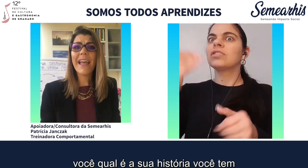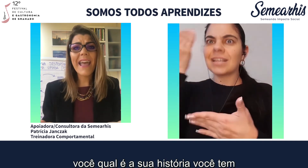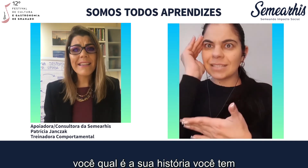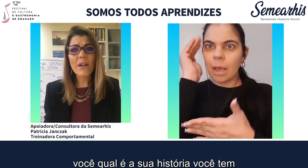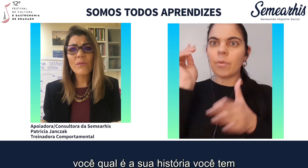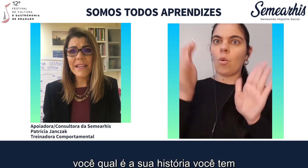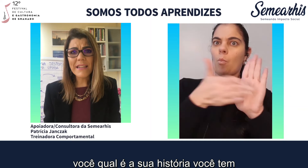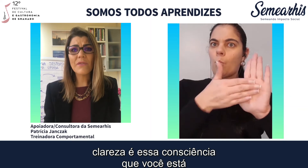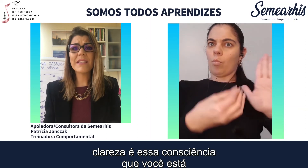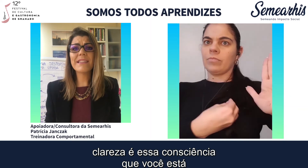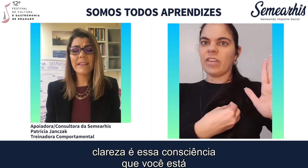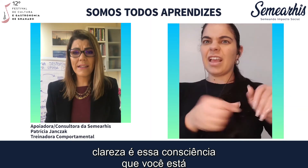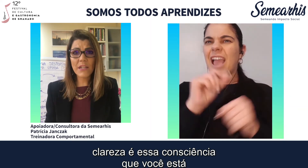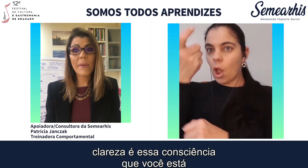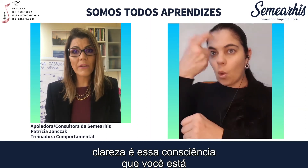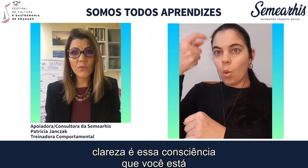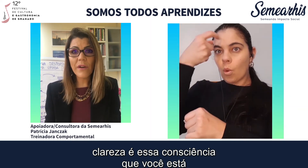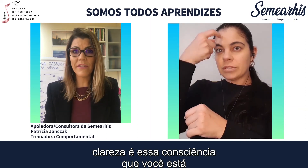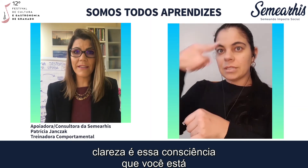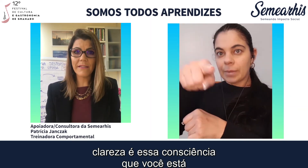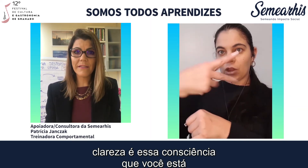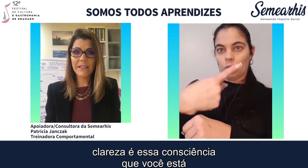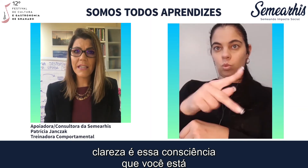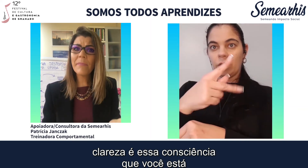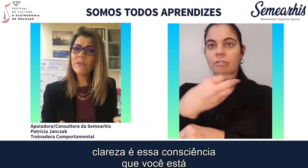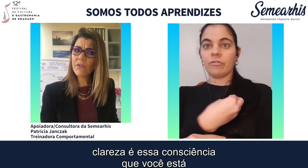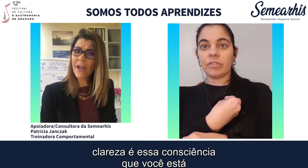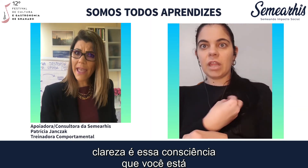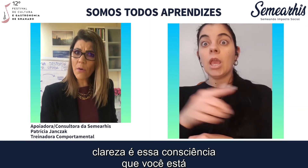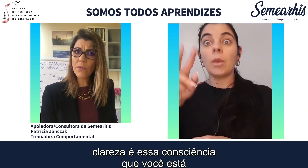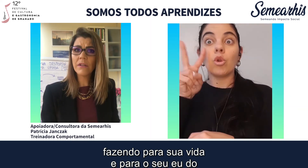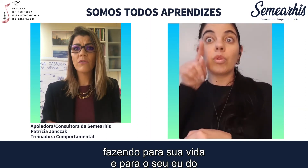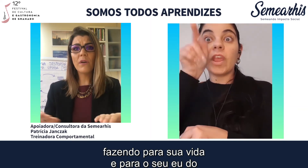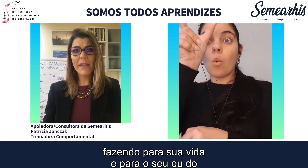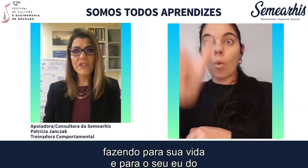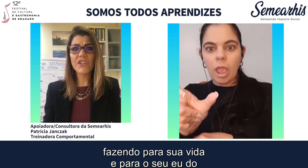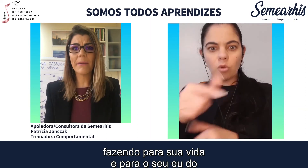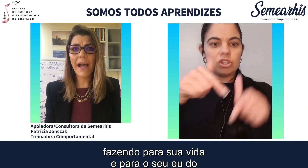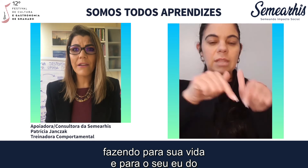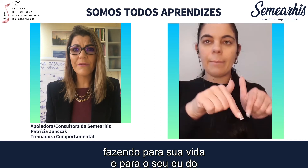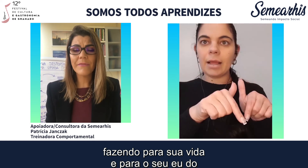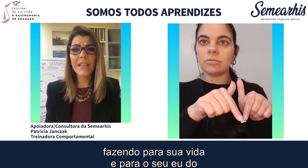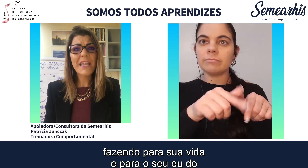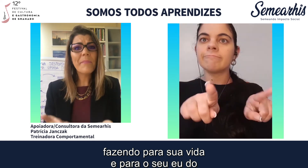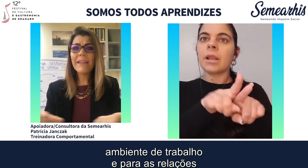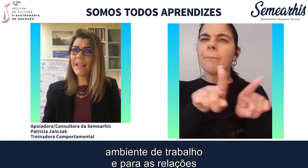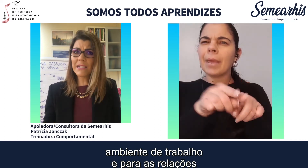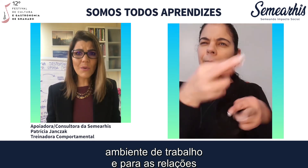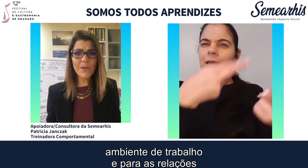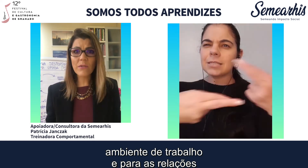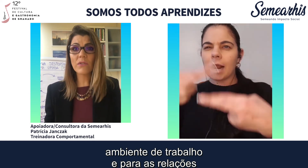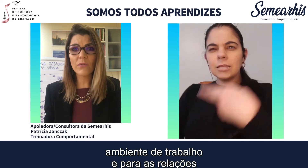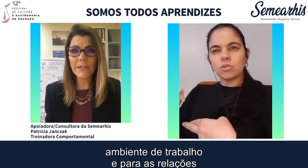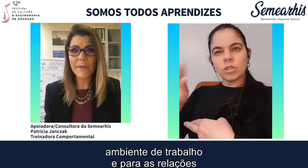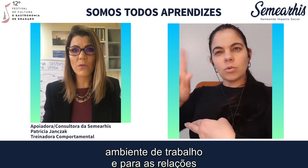É essa consciência que você está trazendo para a sua vida? E para o seu eu do ambiente de trabalho? E para as